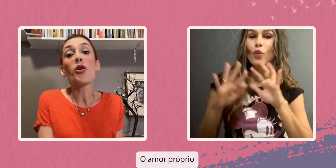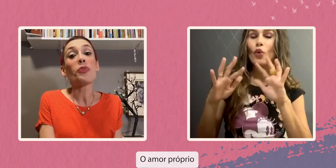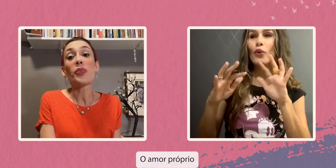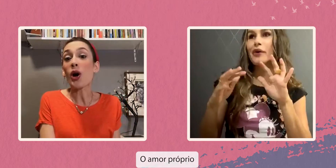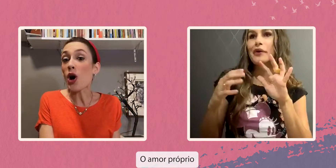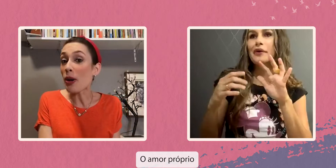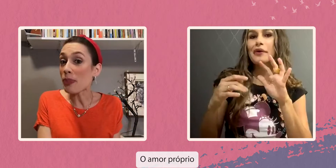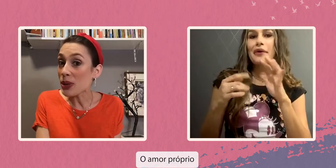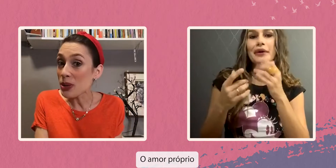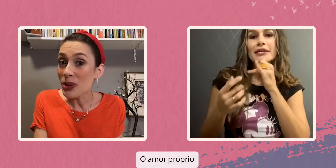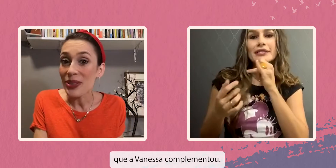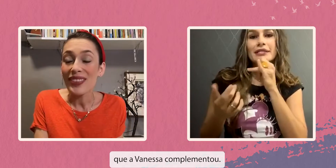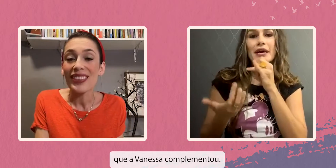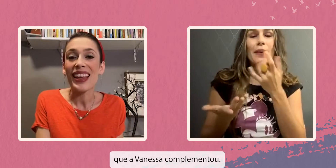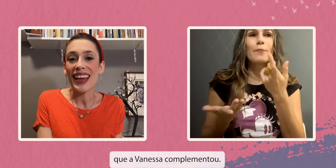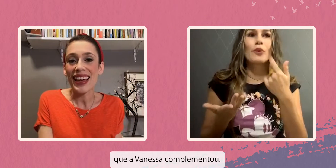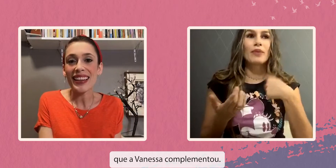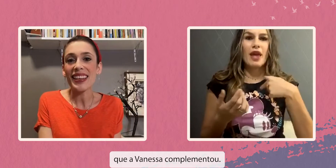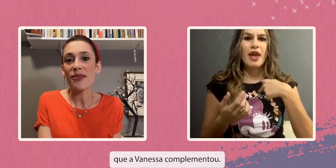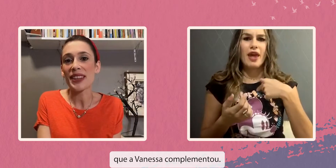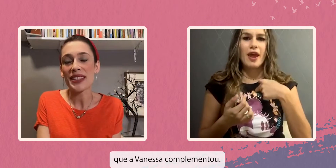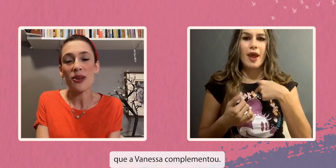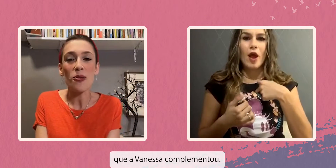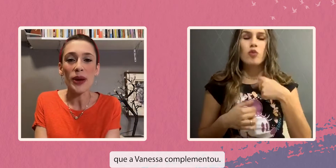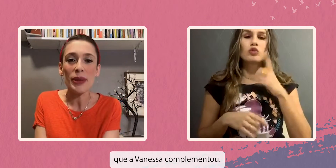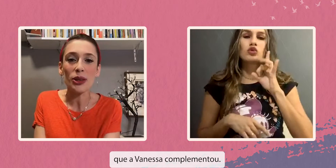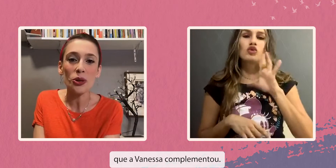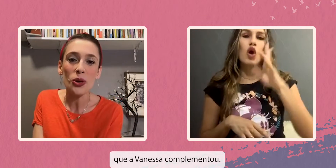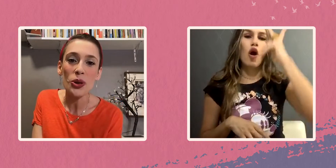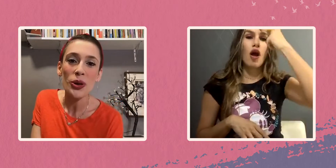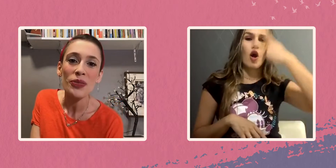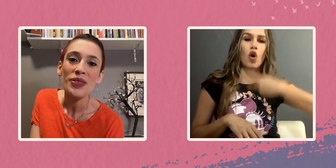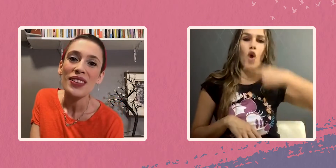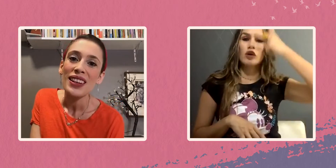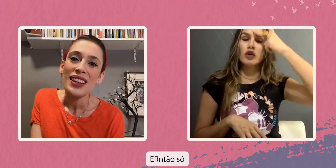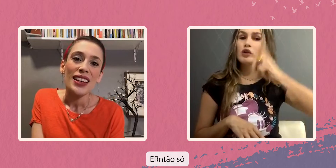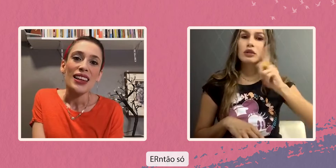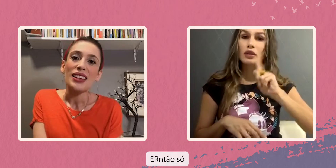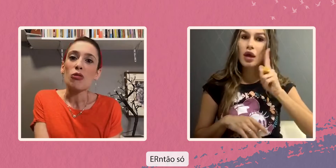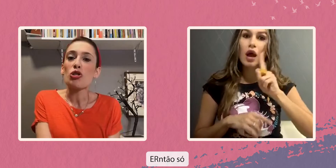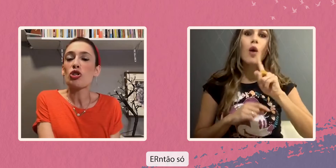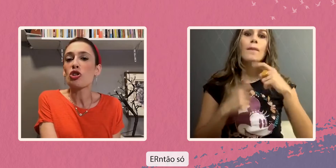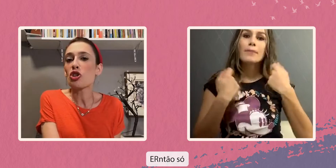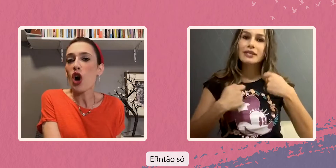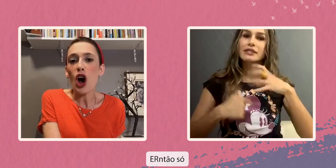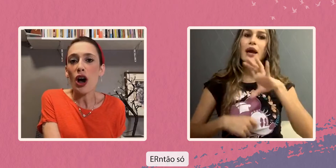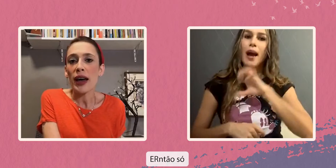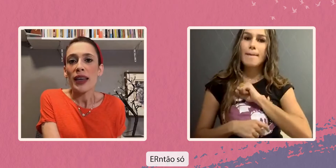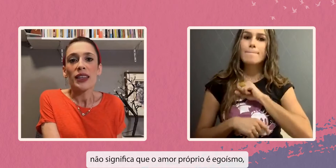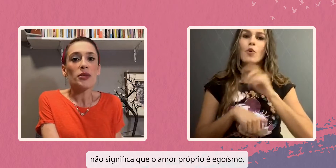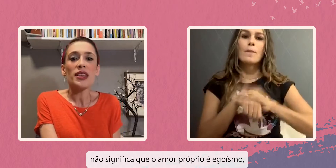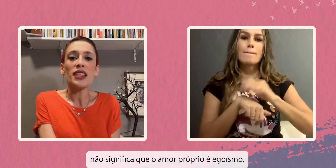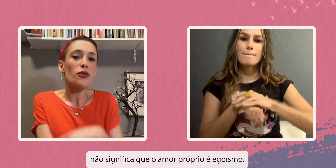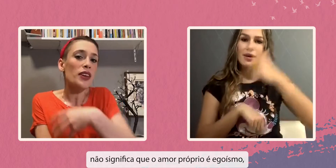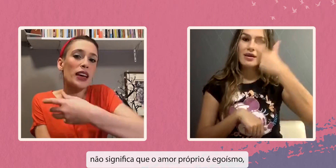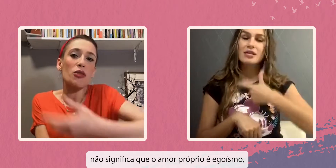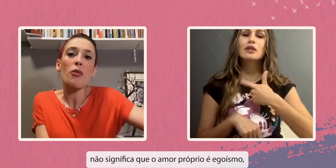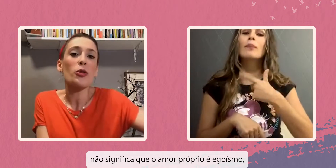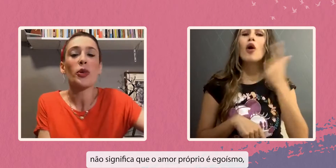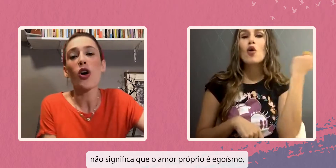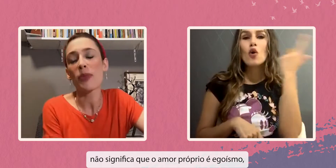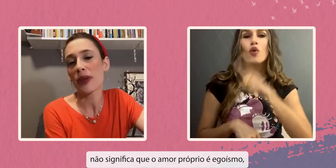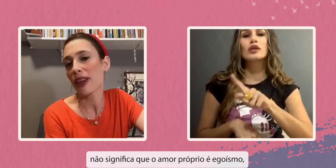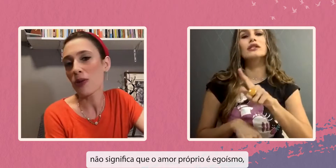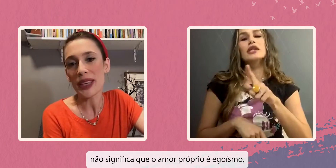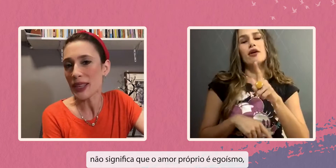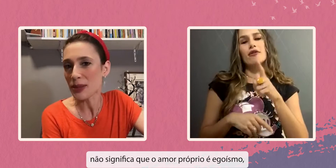O amor próprio, né? Que a Vanessa complementou. Então, não significa que o